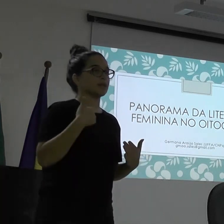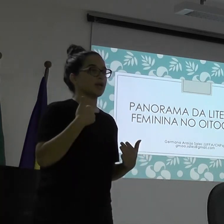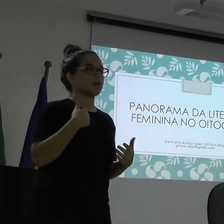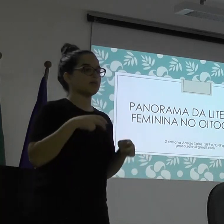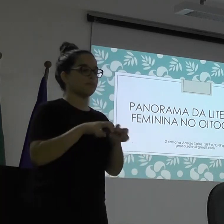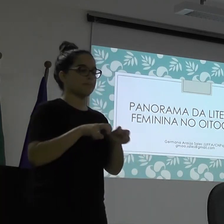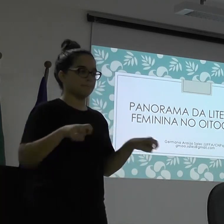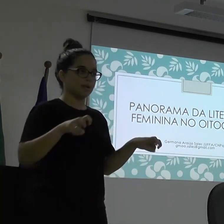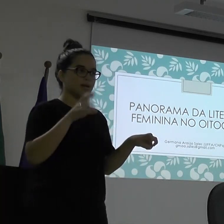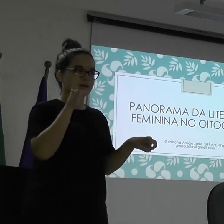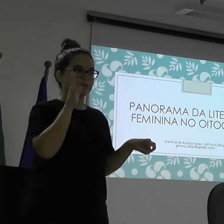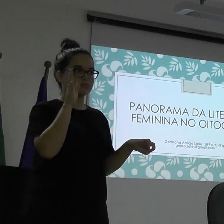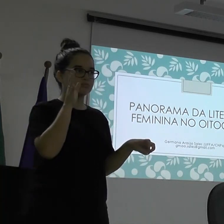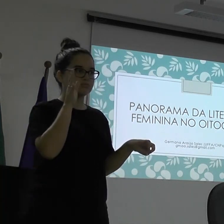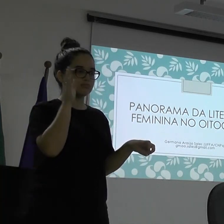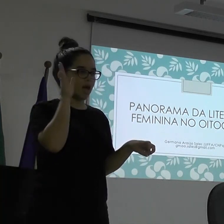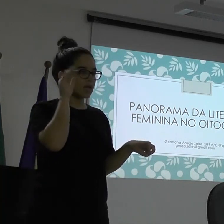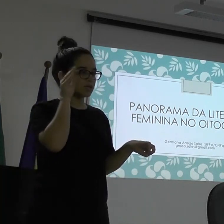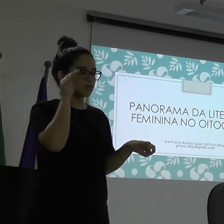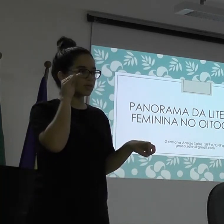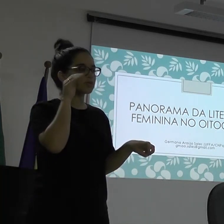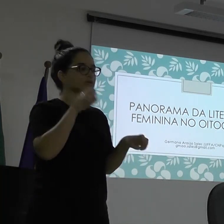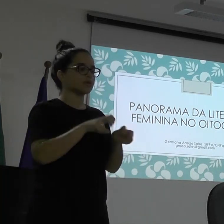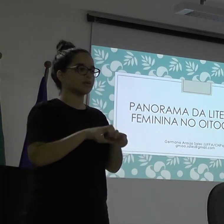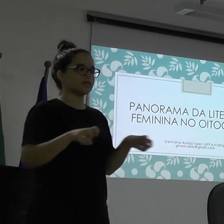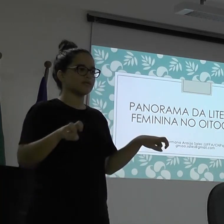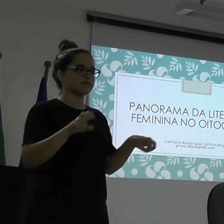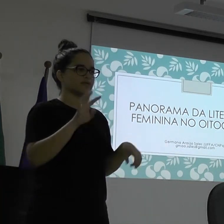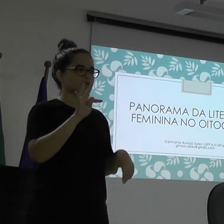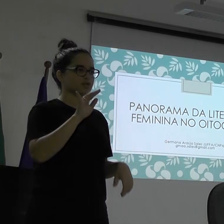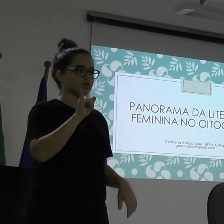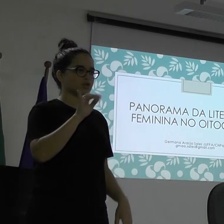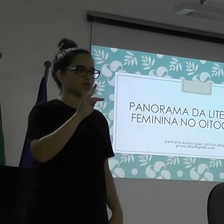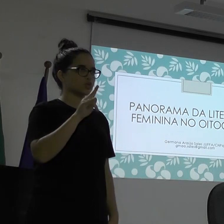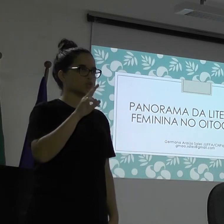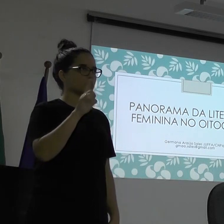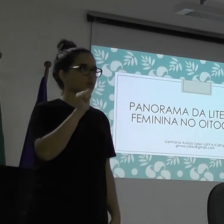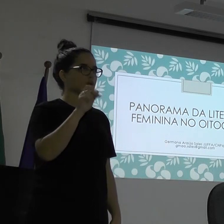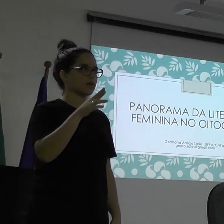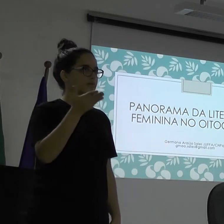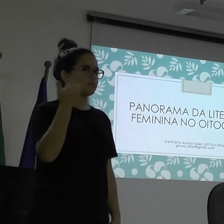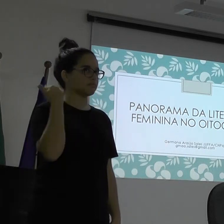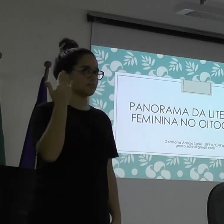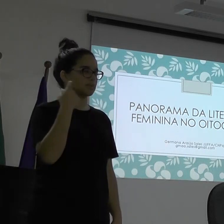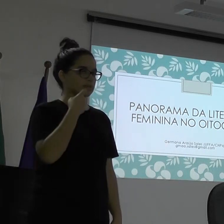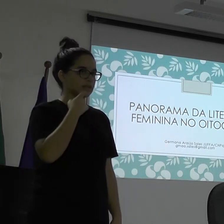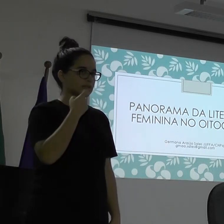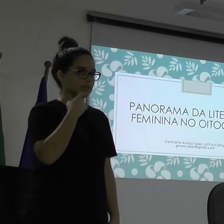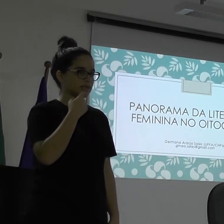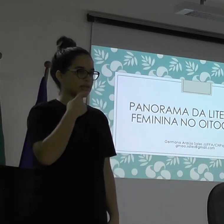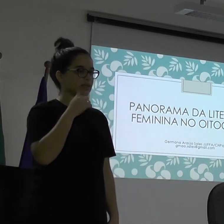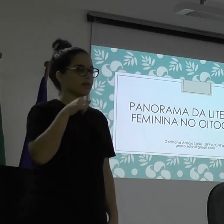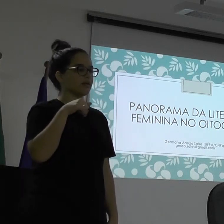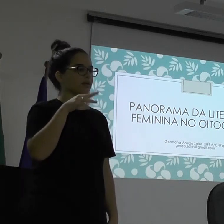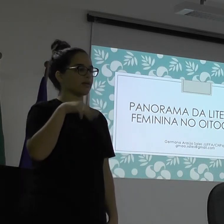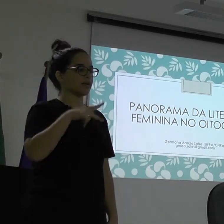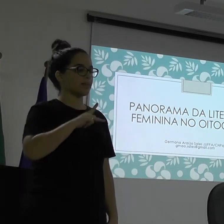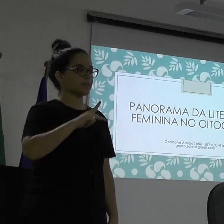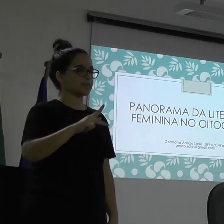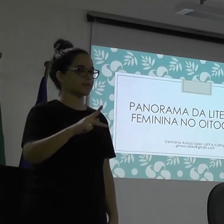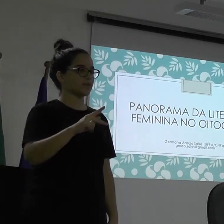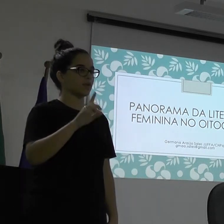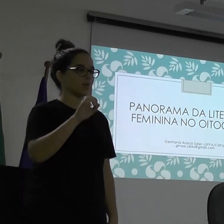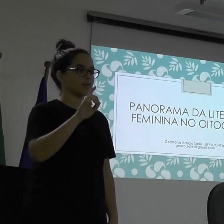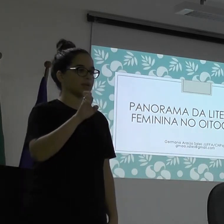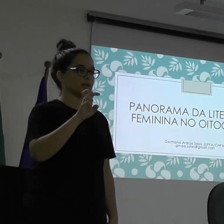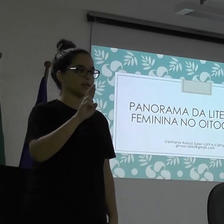uma banca de defesa de titular sexta-feira, e que foi presidida pelo Dermerval, que